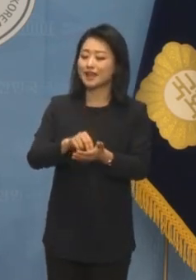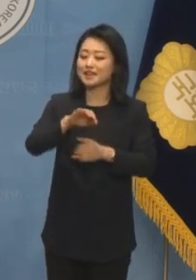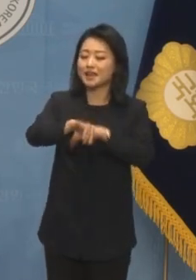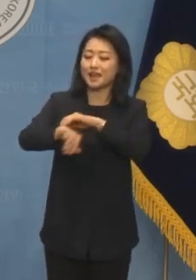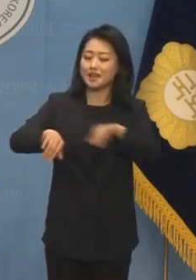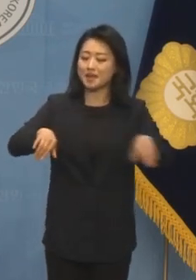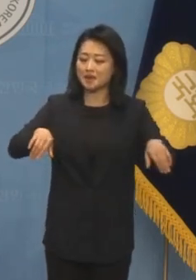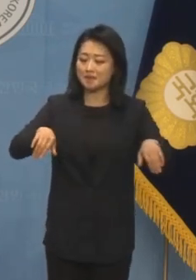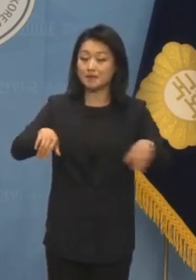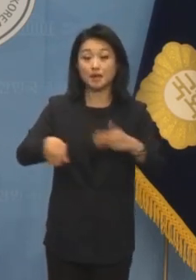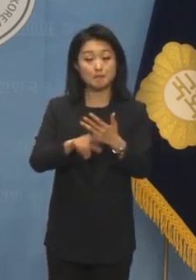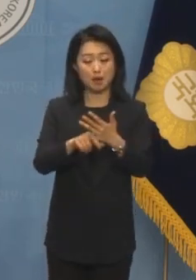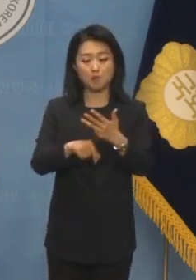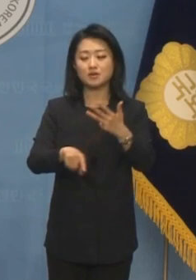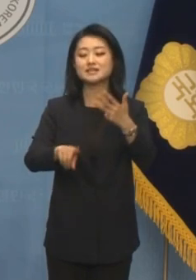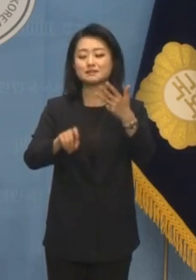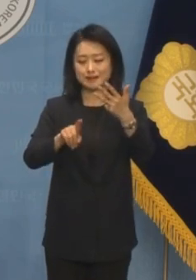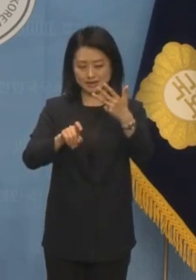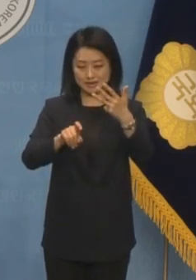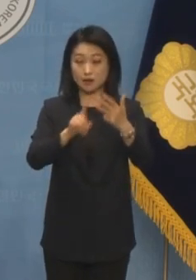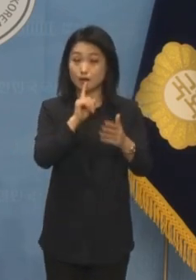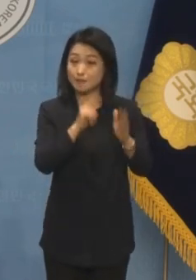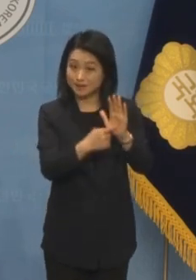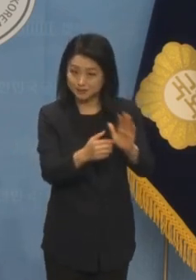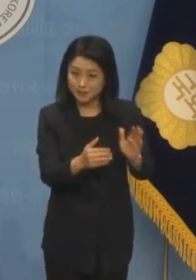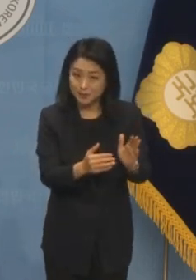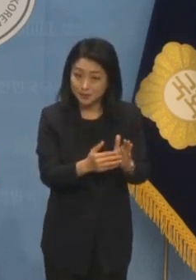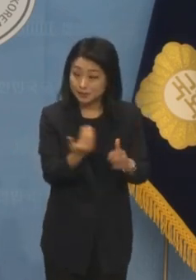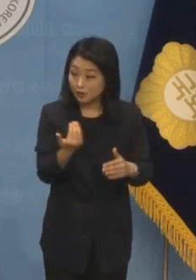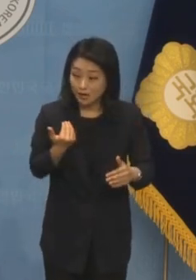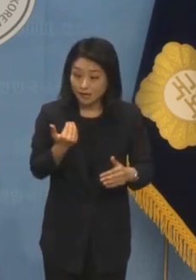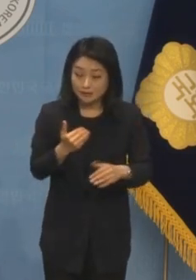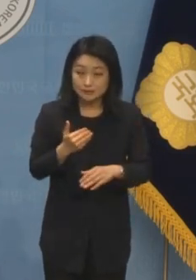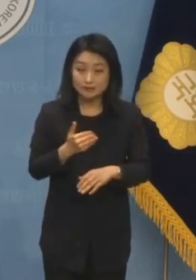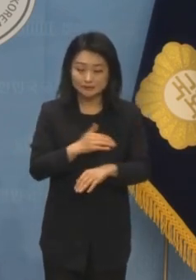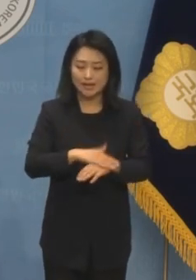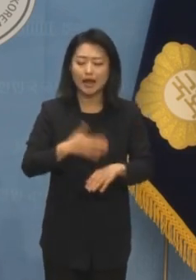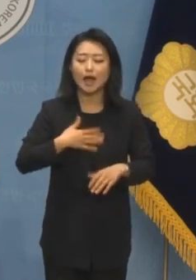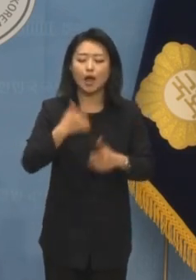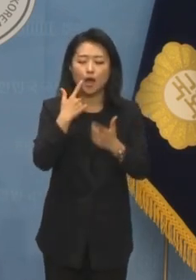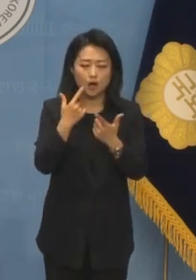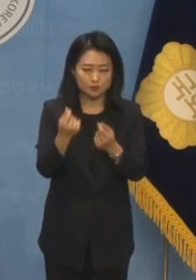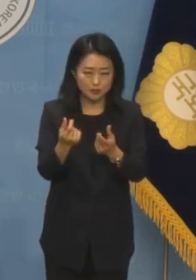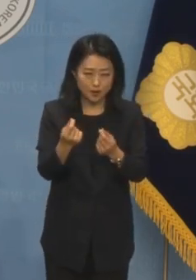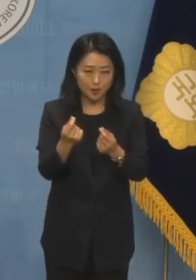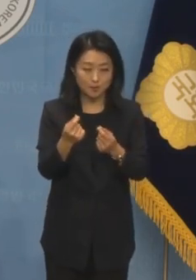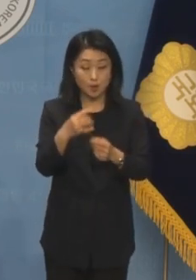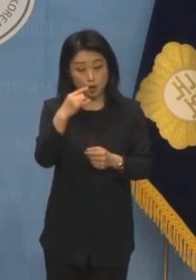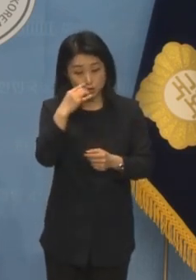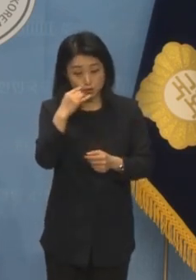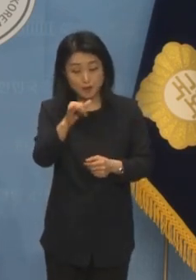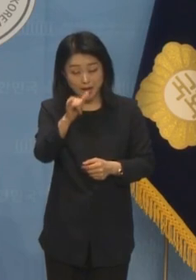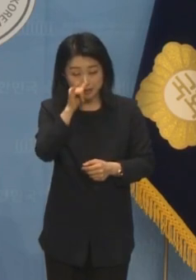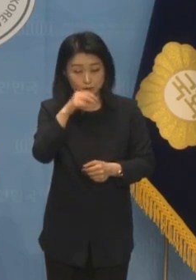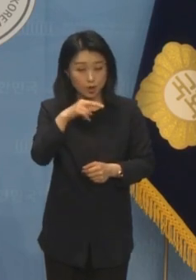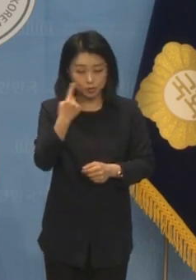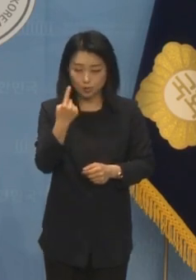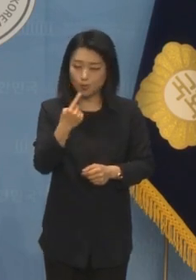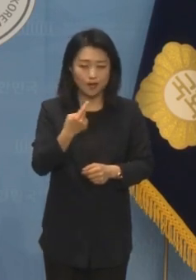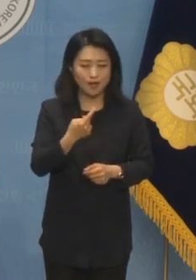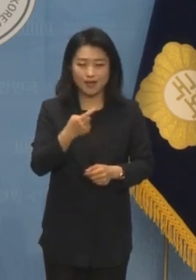하게 된 게 8월 11일이라며 그전까지는 잘 아시겠지만 여러 가지 궁금한 게 있어도